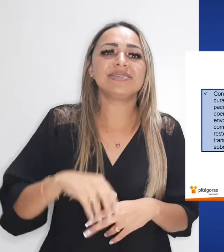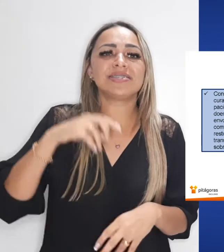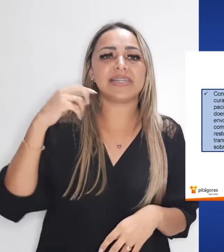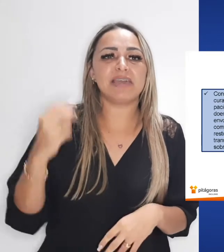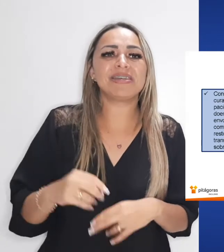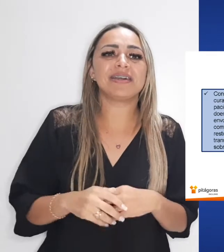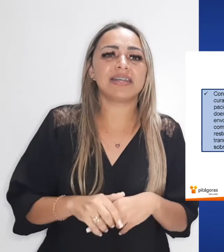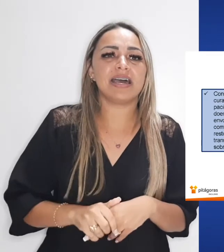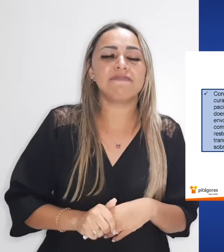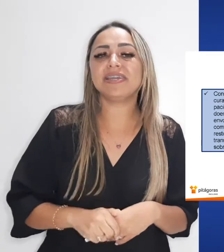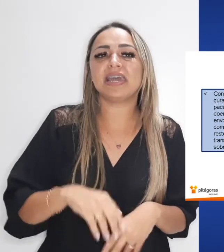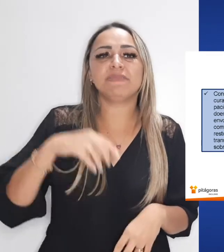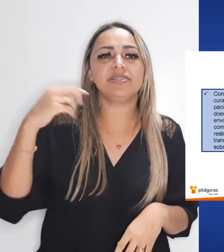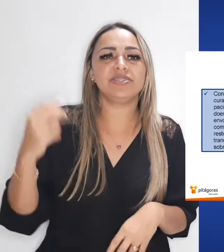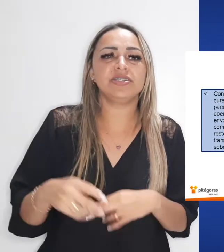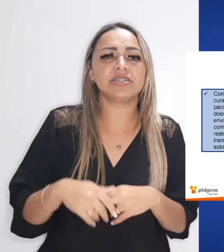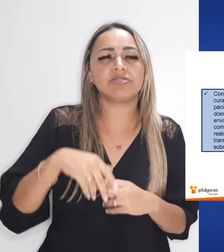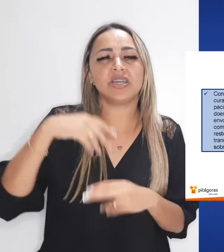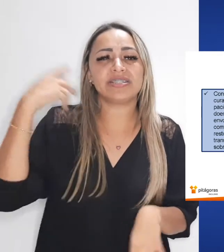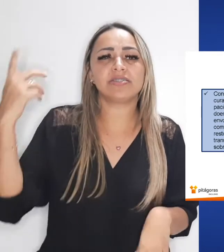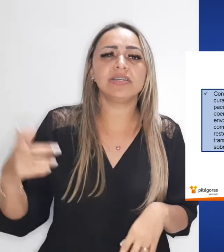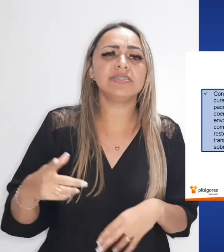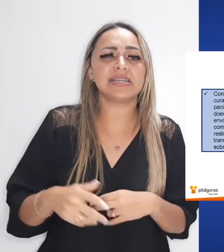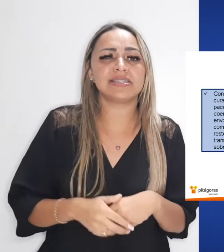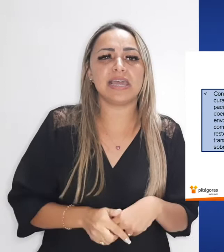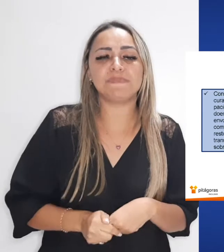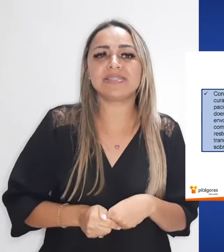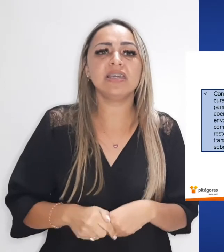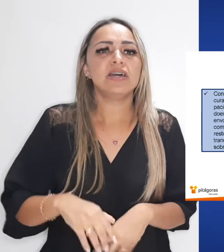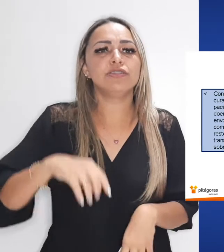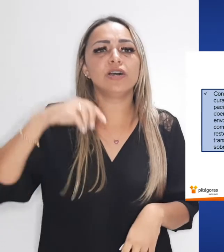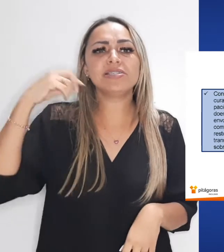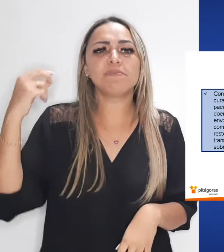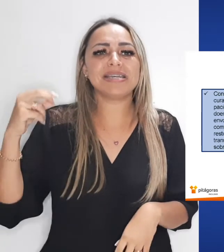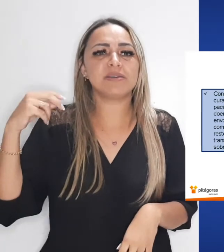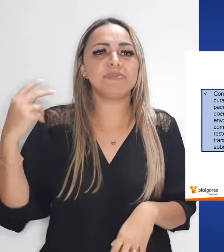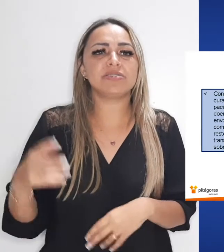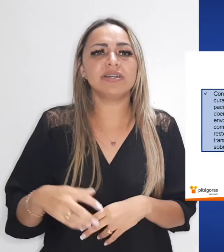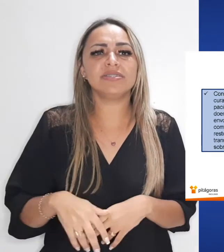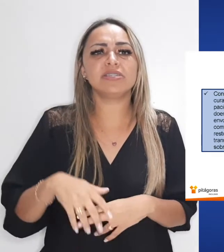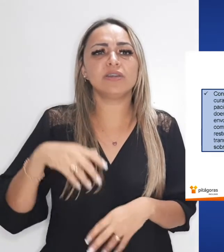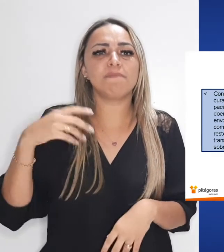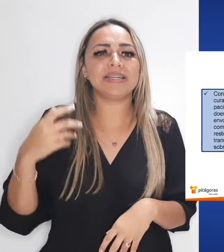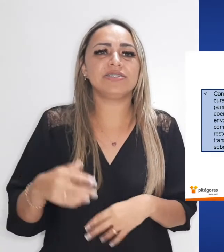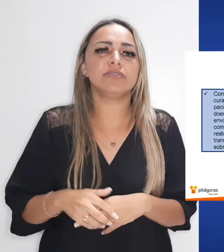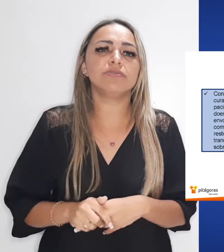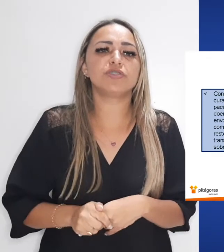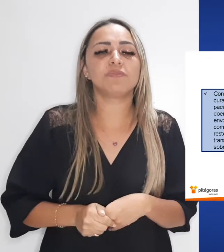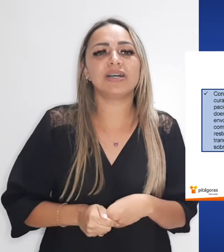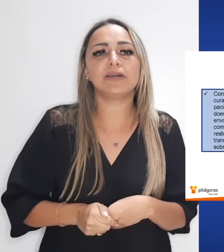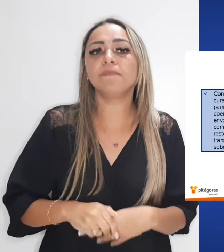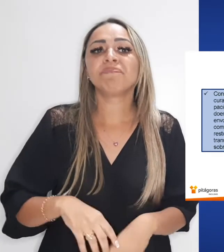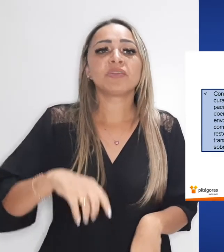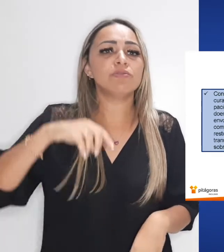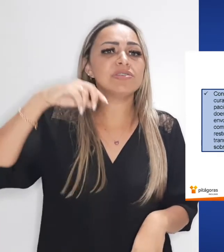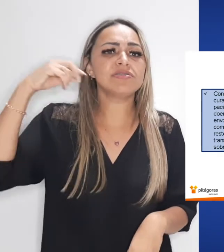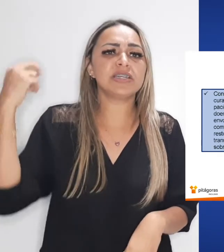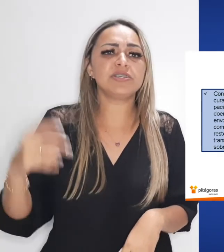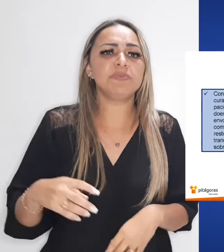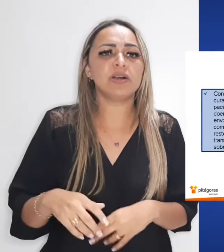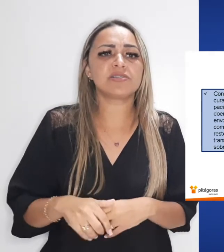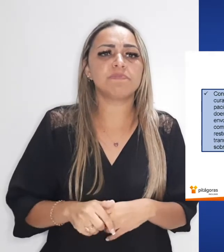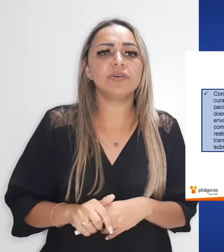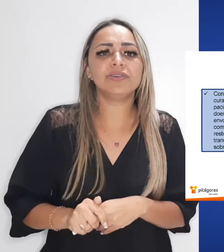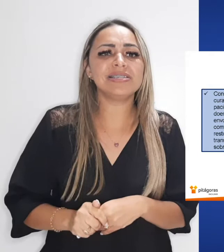infecção sistêmica grave, que é a meningite, a osteoartrite e a sepse. 2 ou mais episódios de sinopatia no último ano. Uso